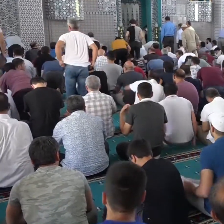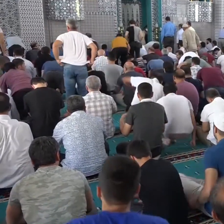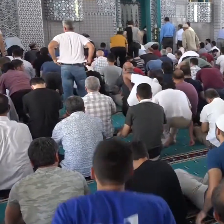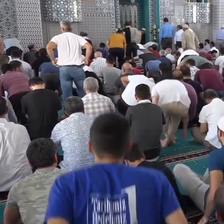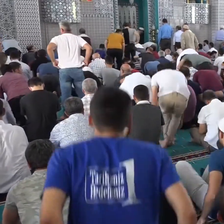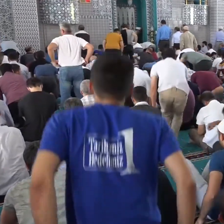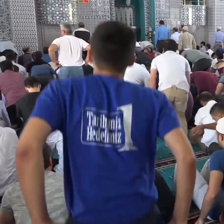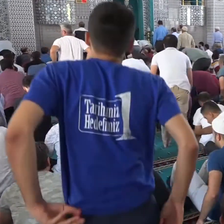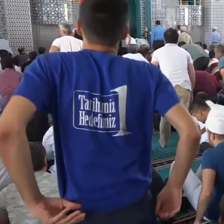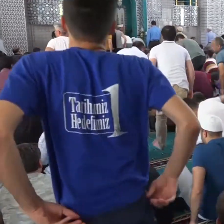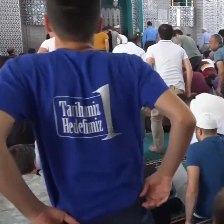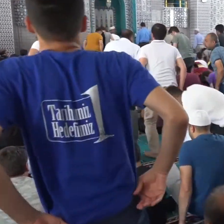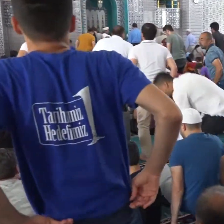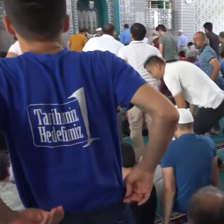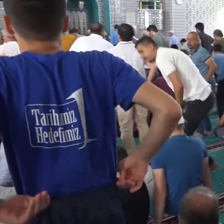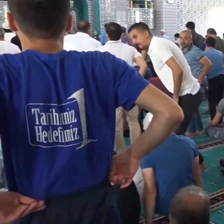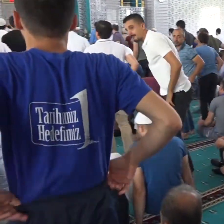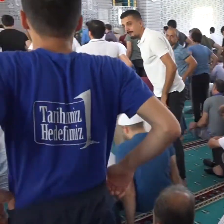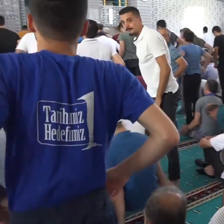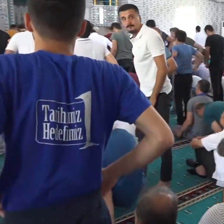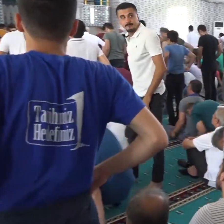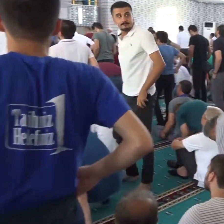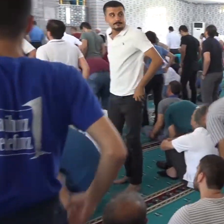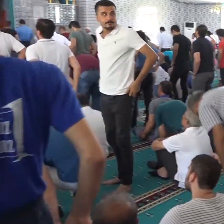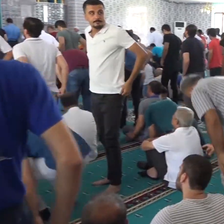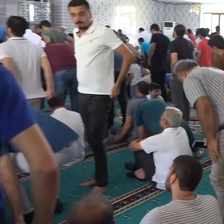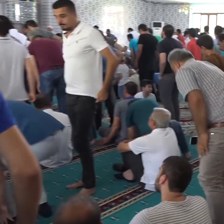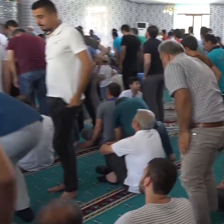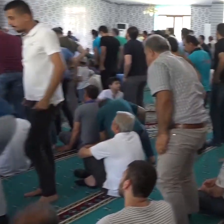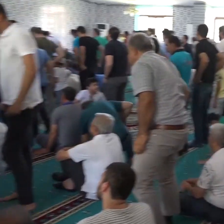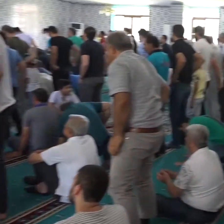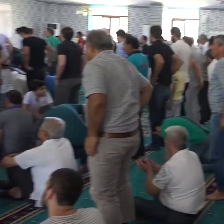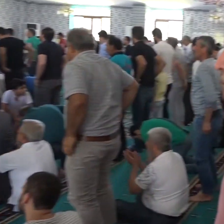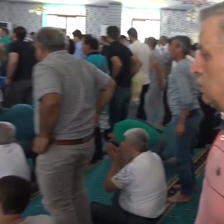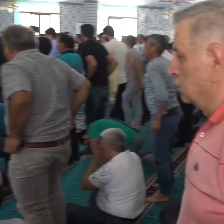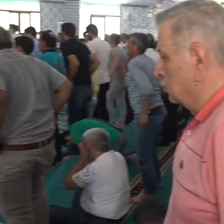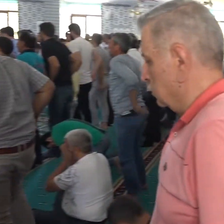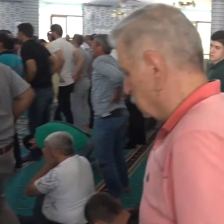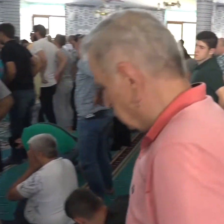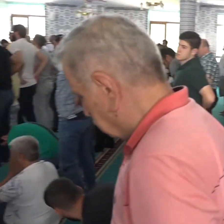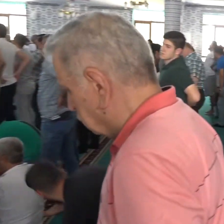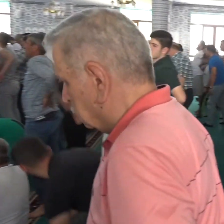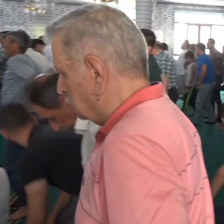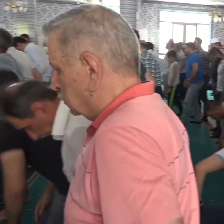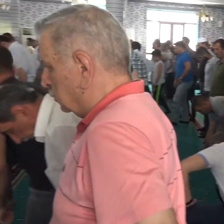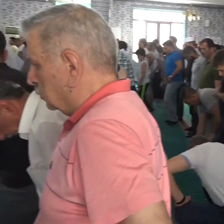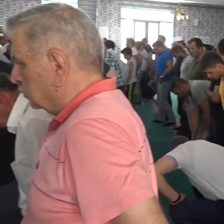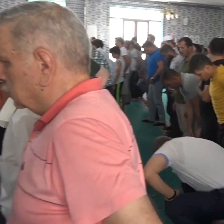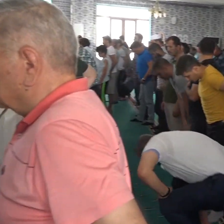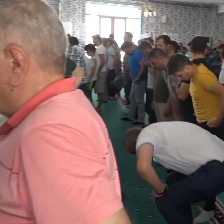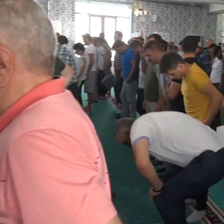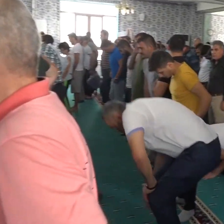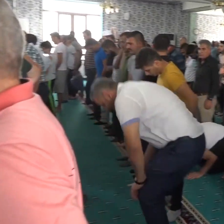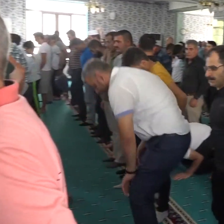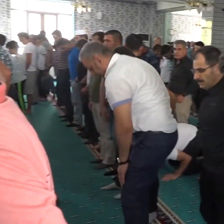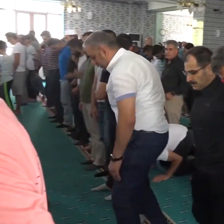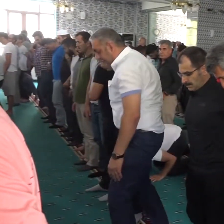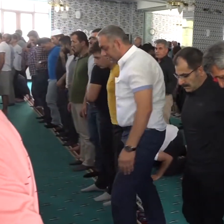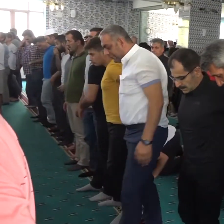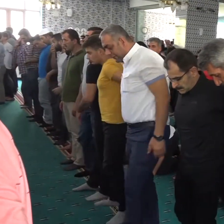illallah. Eşhedü enne Muhammeden Resulullah. Hayy ale's-salati,